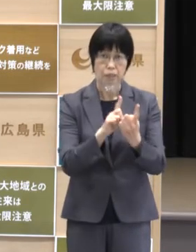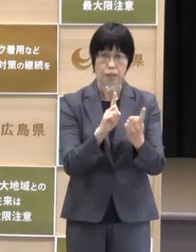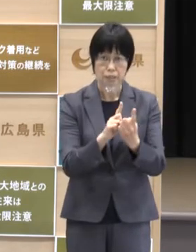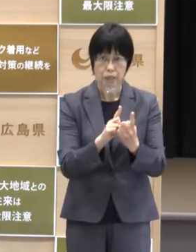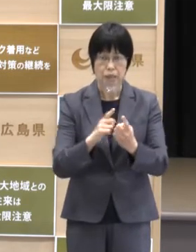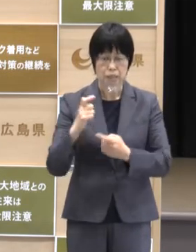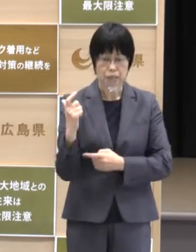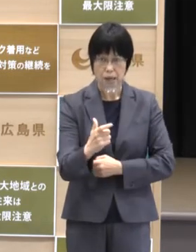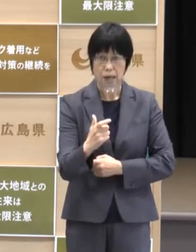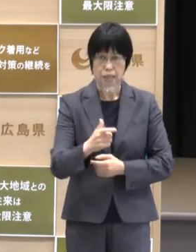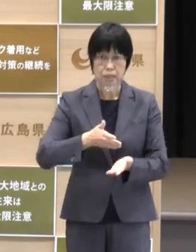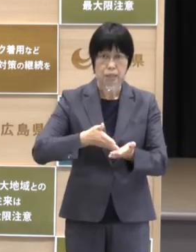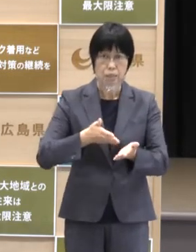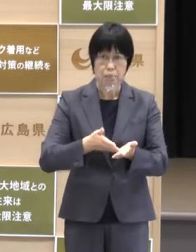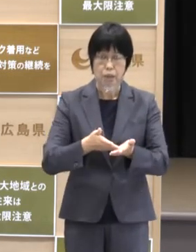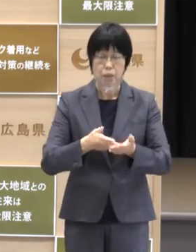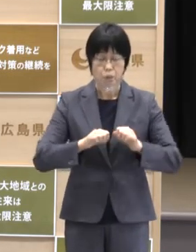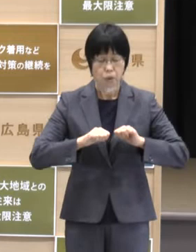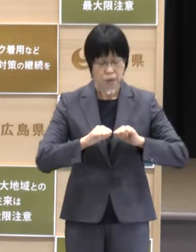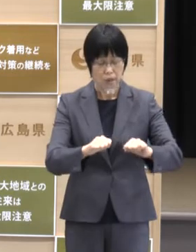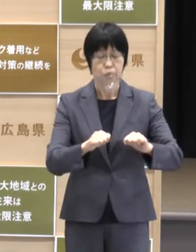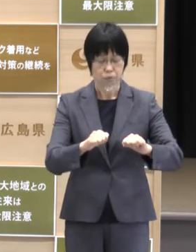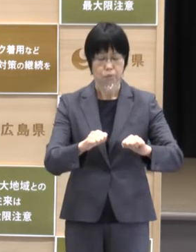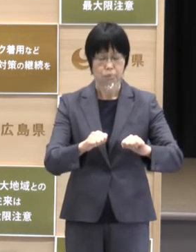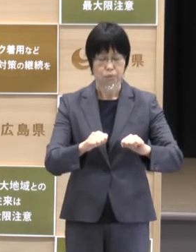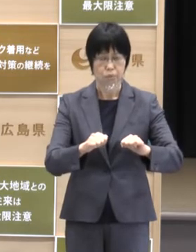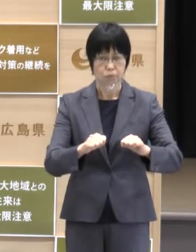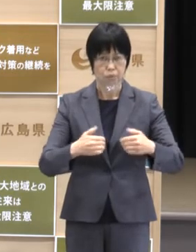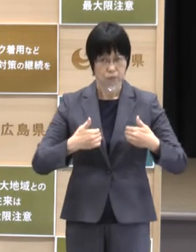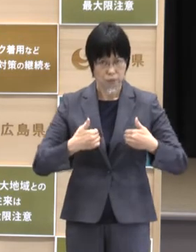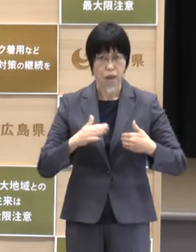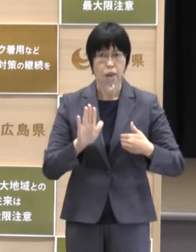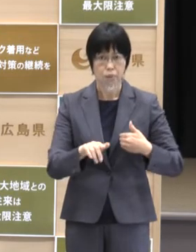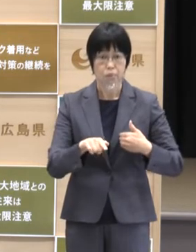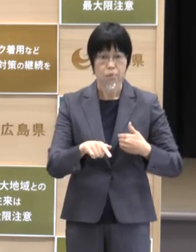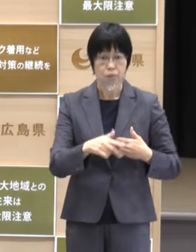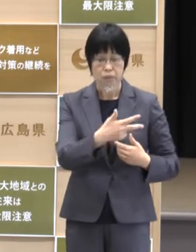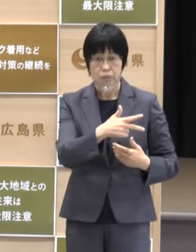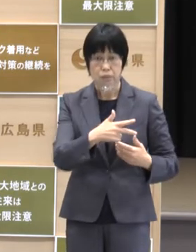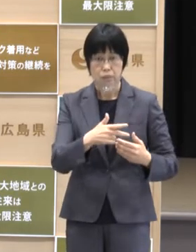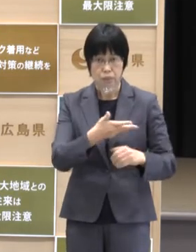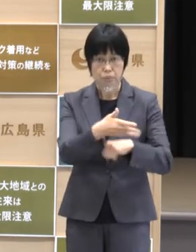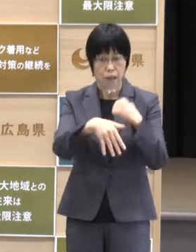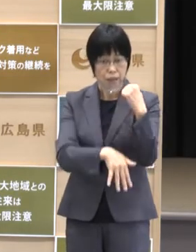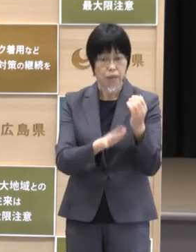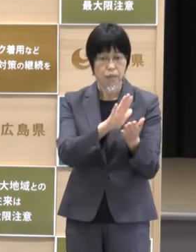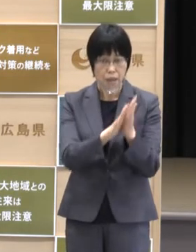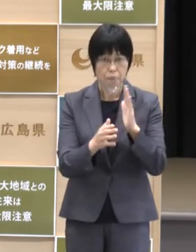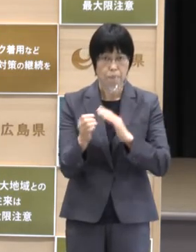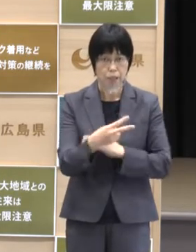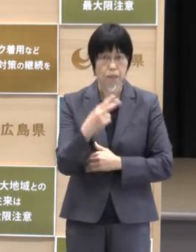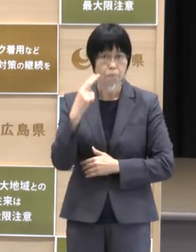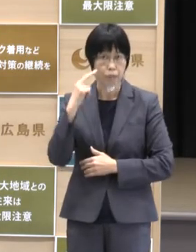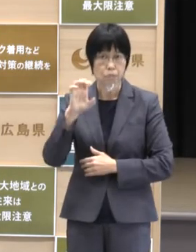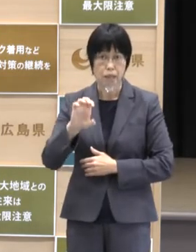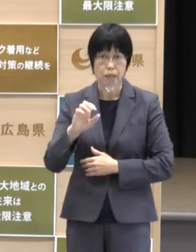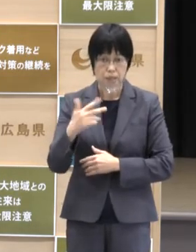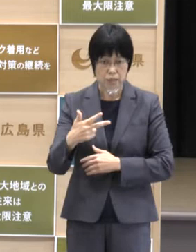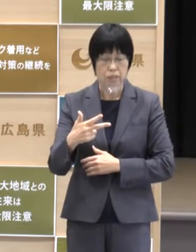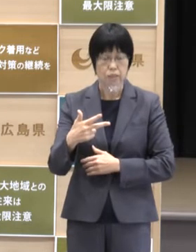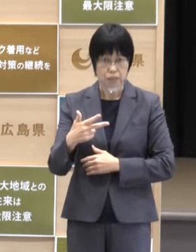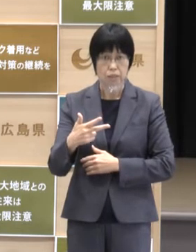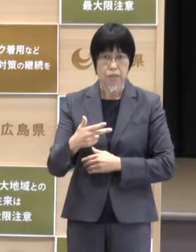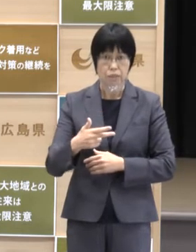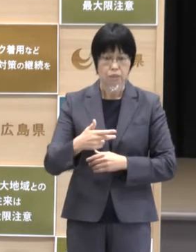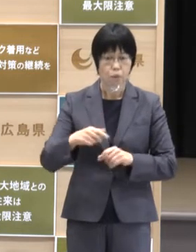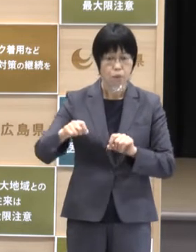と説明を行って、やはり自治体であります島根県であるとか、あるいは松江市、それからその